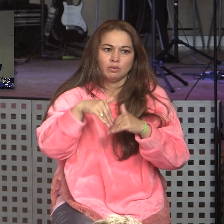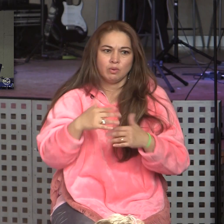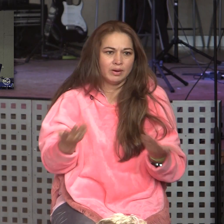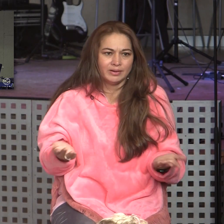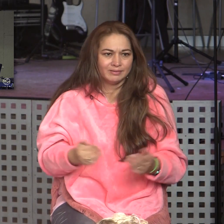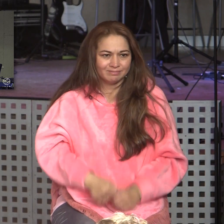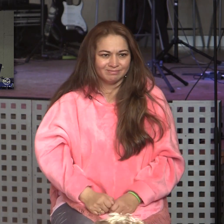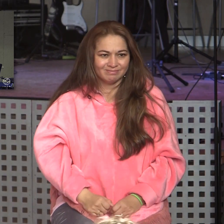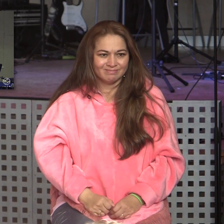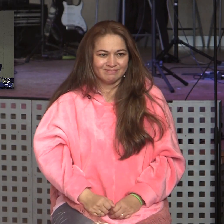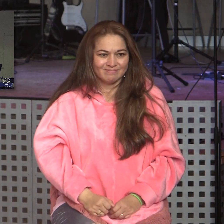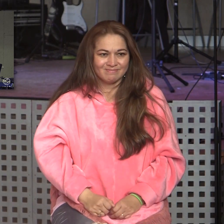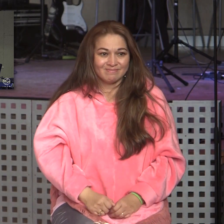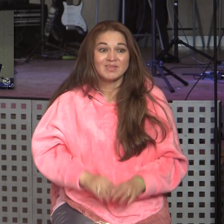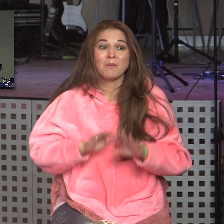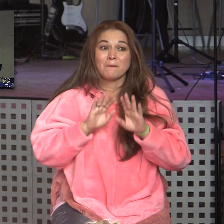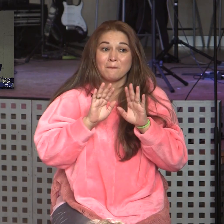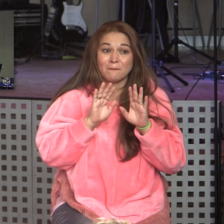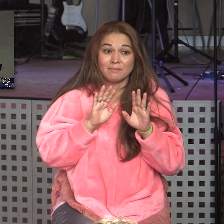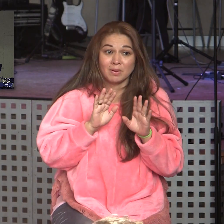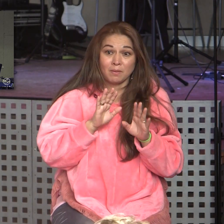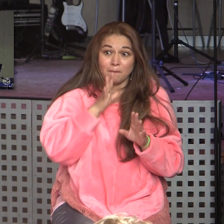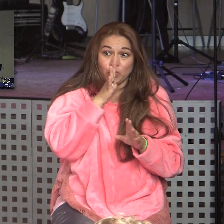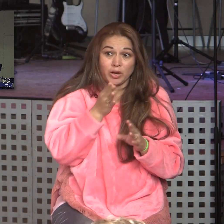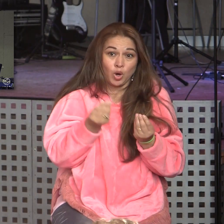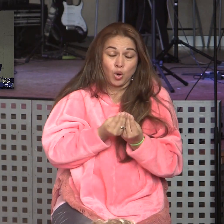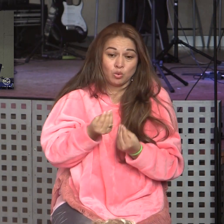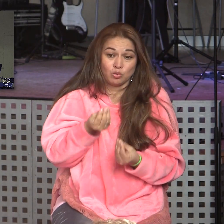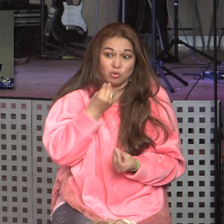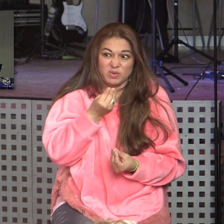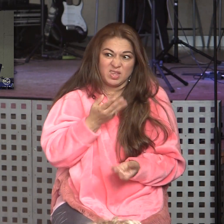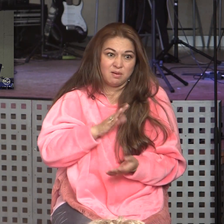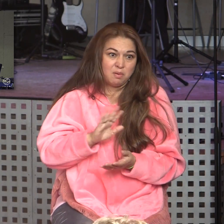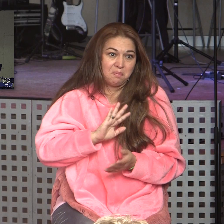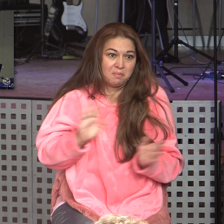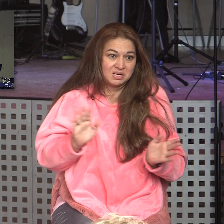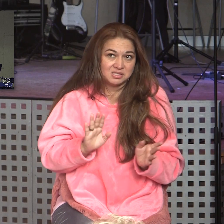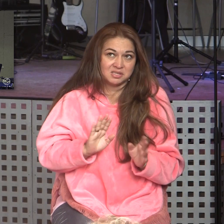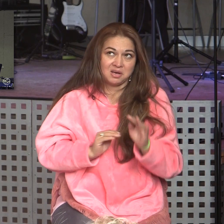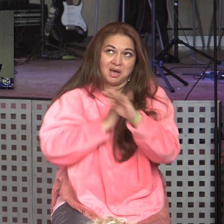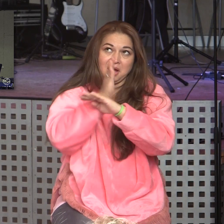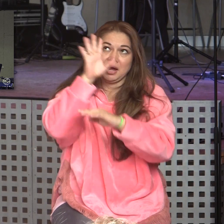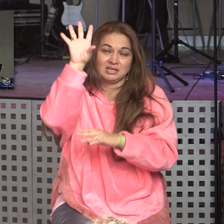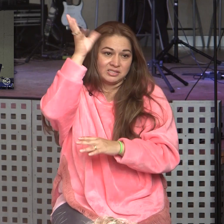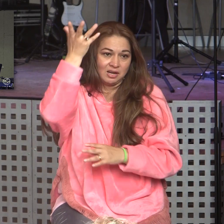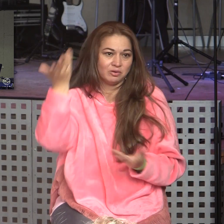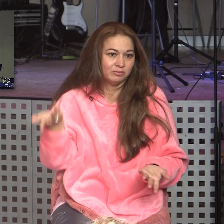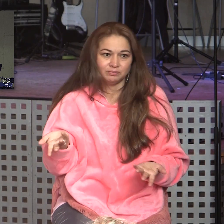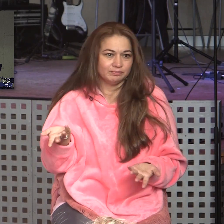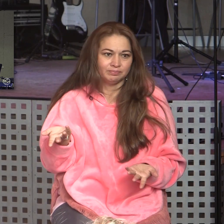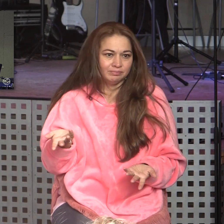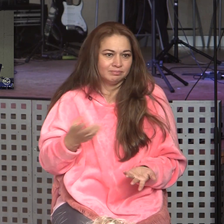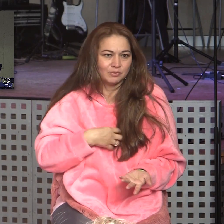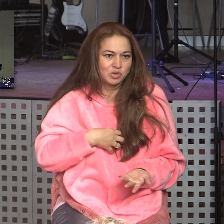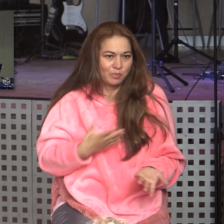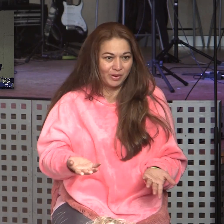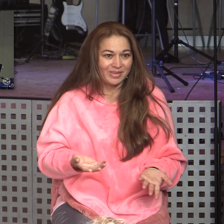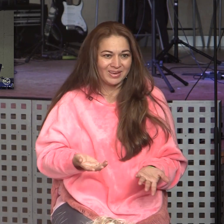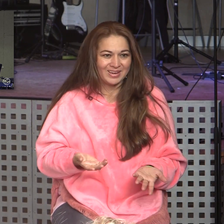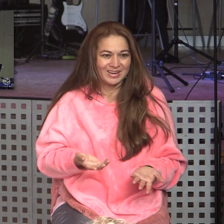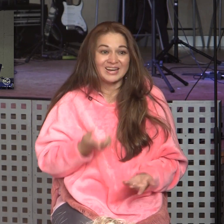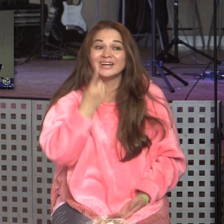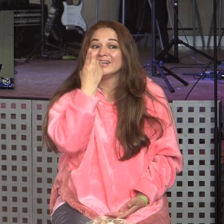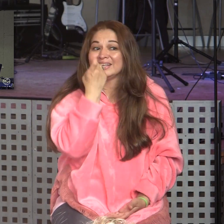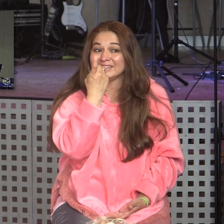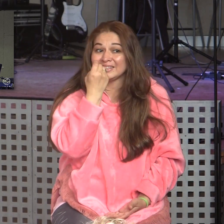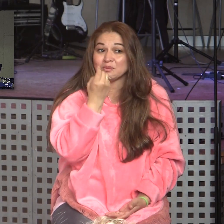me vais a entender, por lo menos me voy a intentar explicar mejor, una vez puestos las ideas que yo